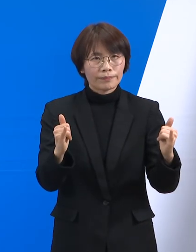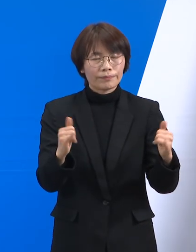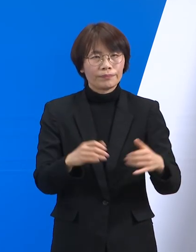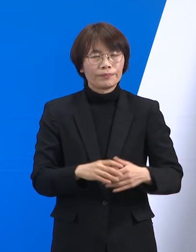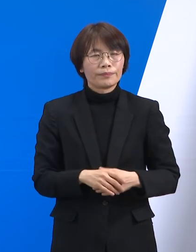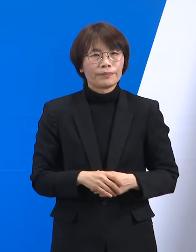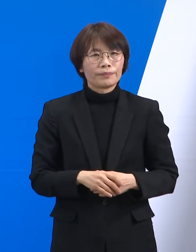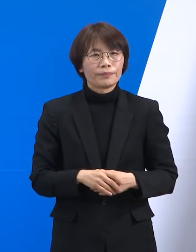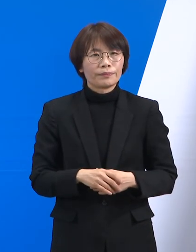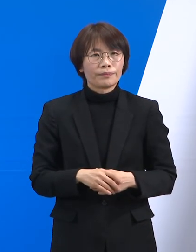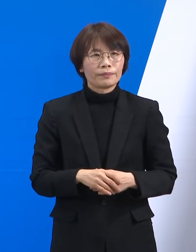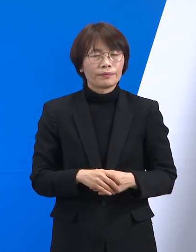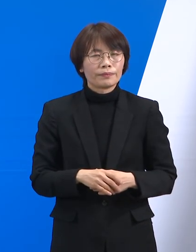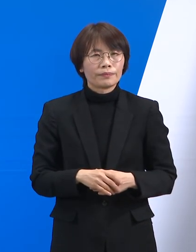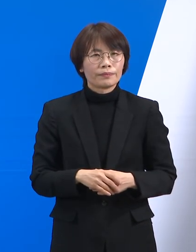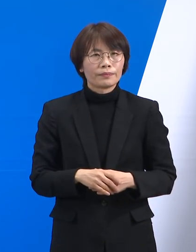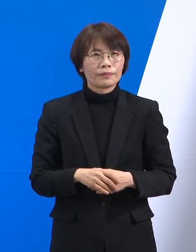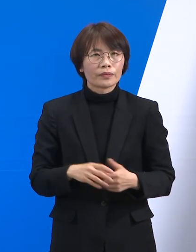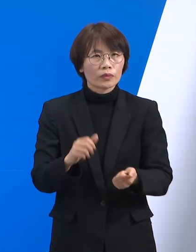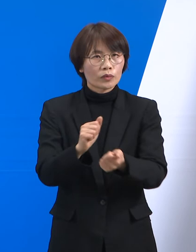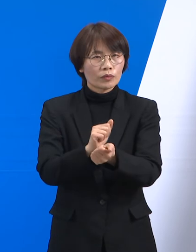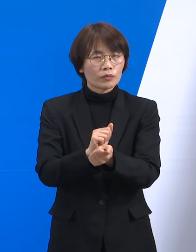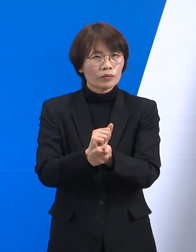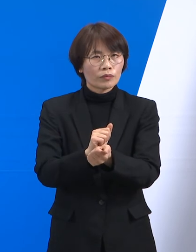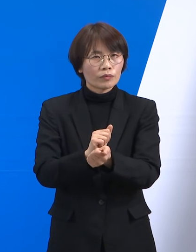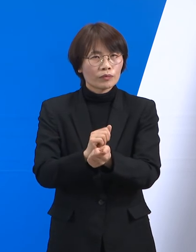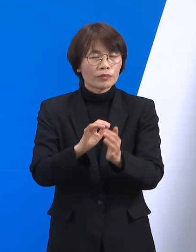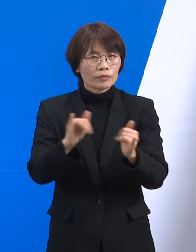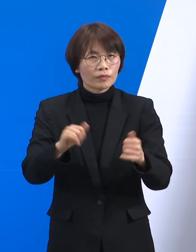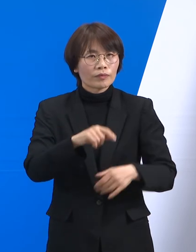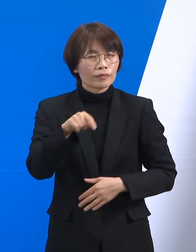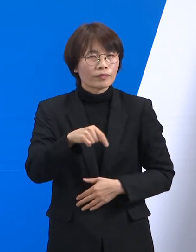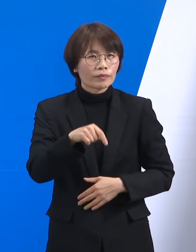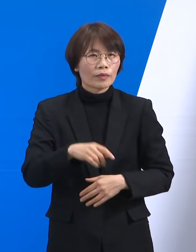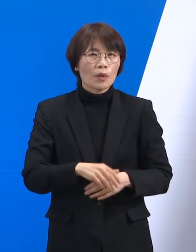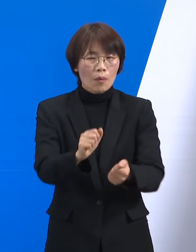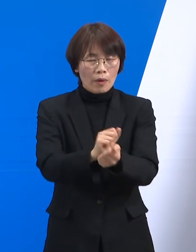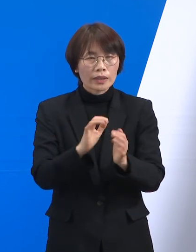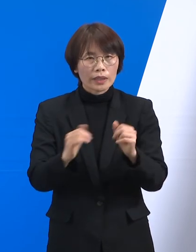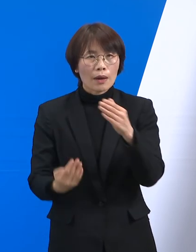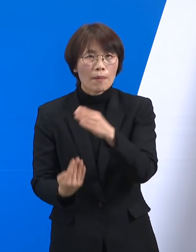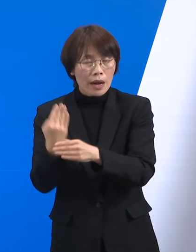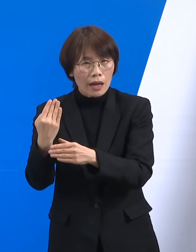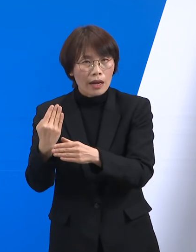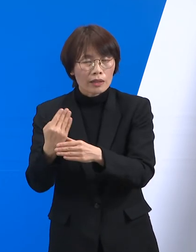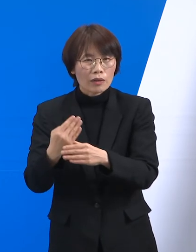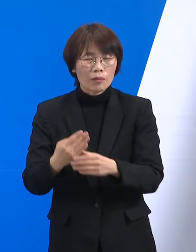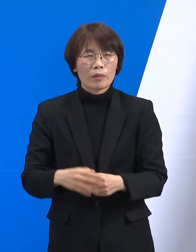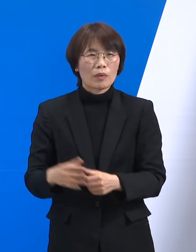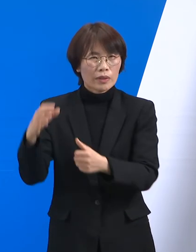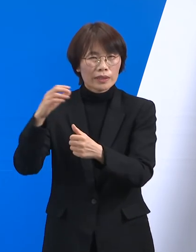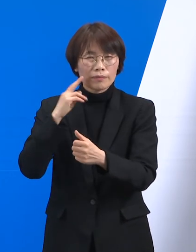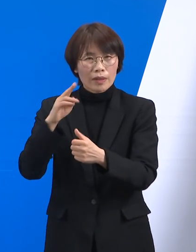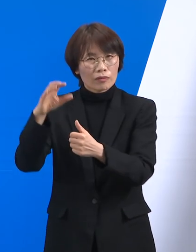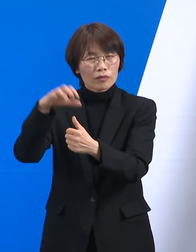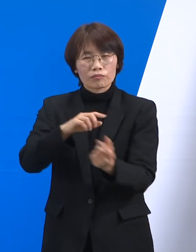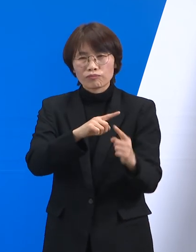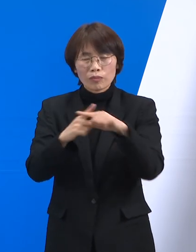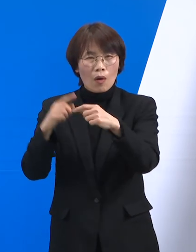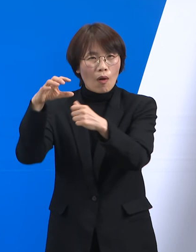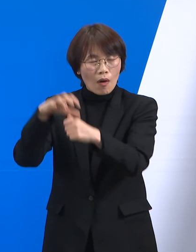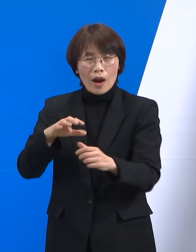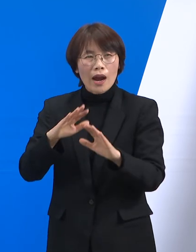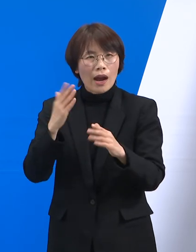밀접 접촉 시에도 수동 감시 대상으로 가족 중에 확진자가 나와도 별도로 격리되지 않고 일상생활에